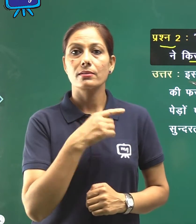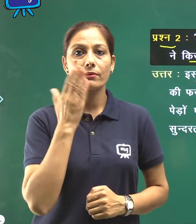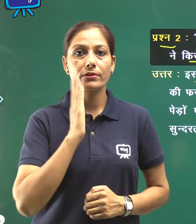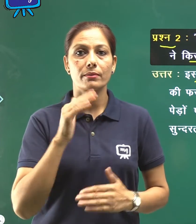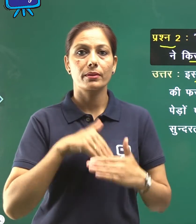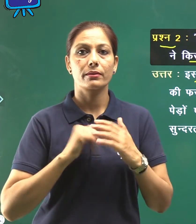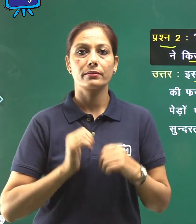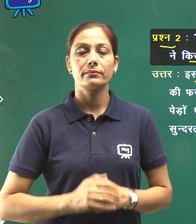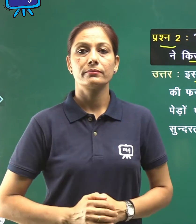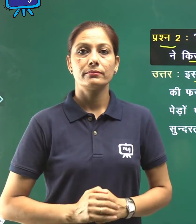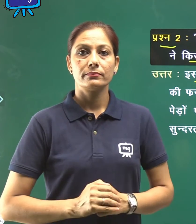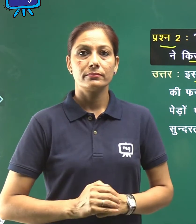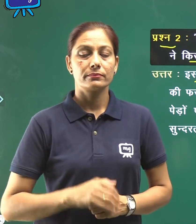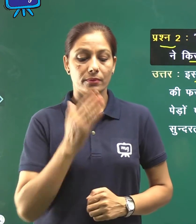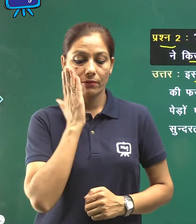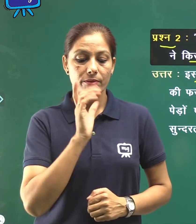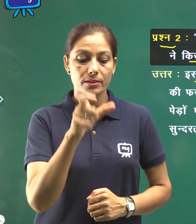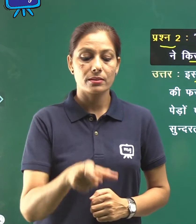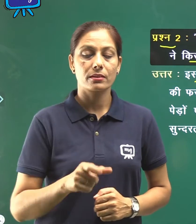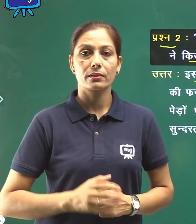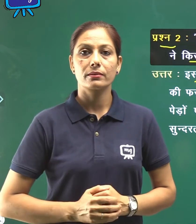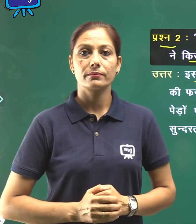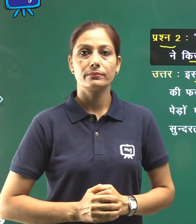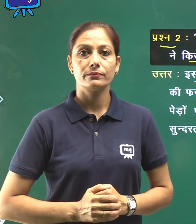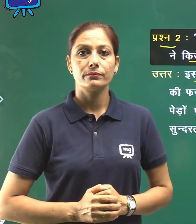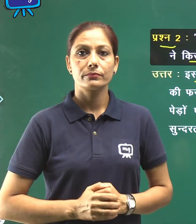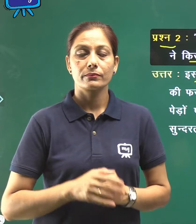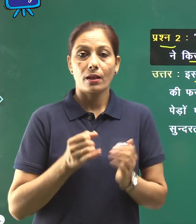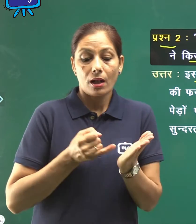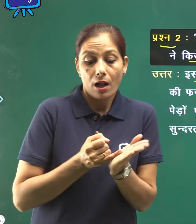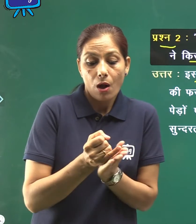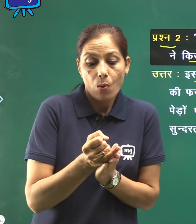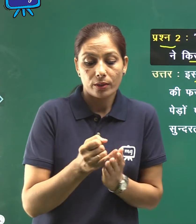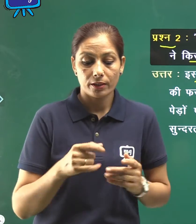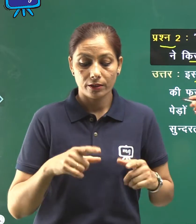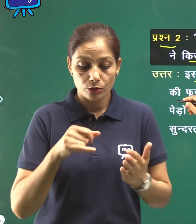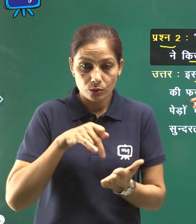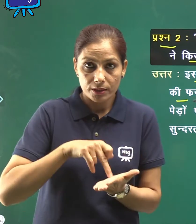में कवि ने गांव की फसलों,